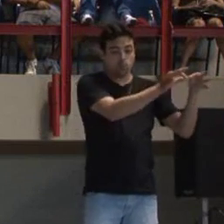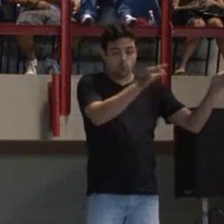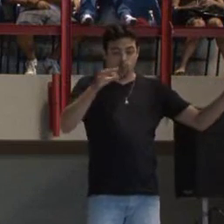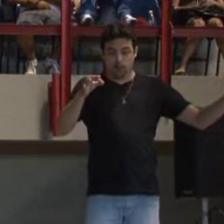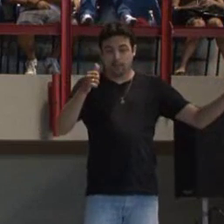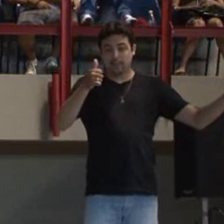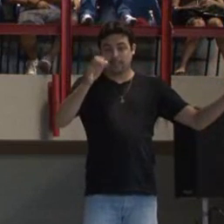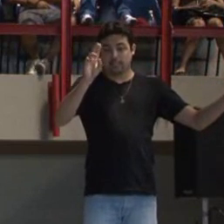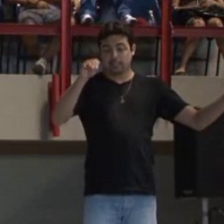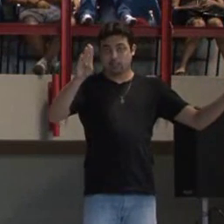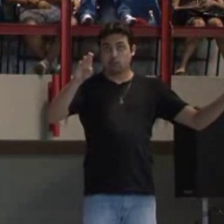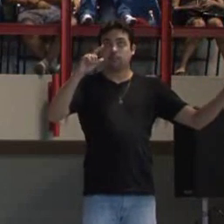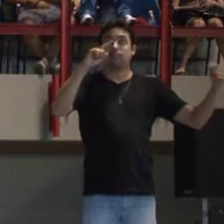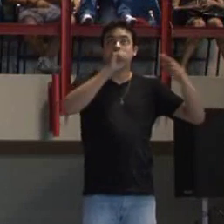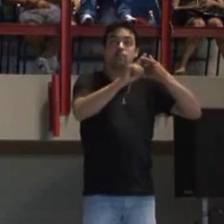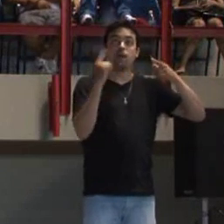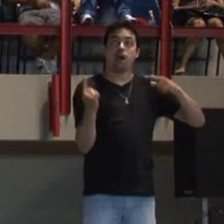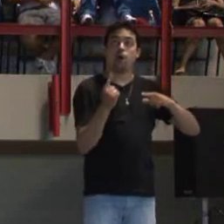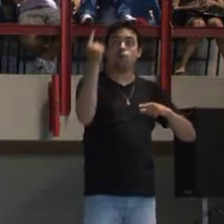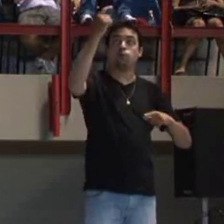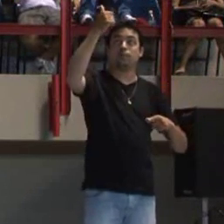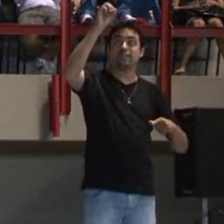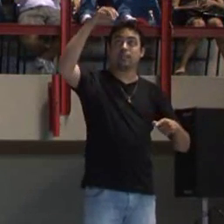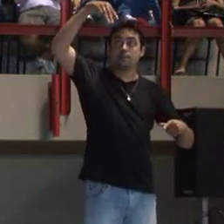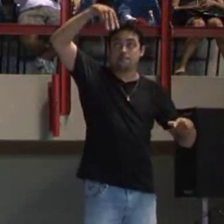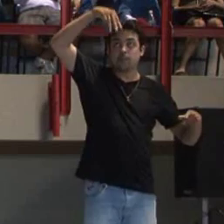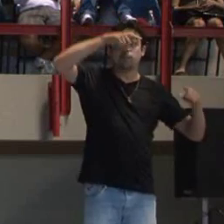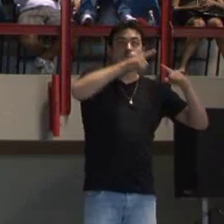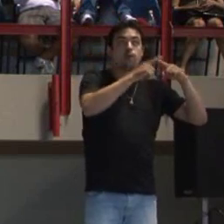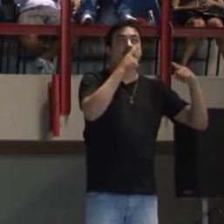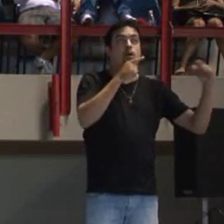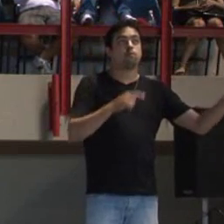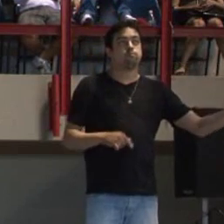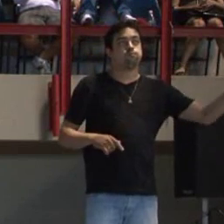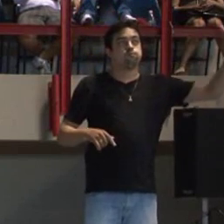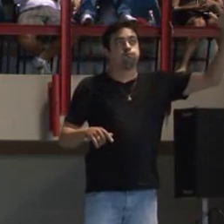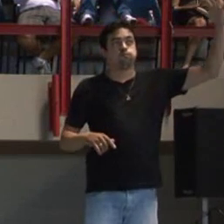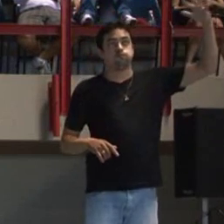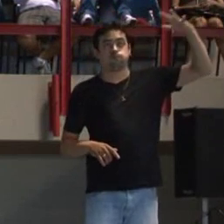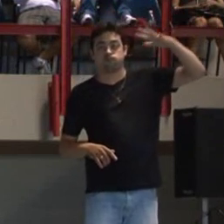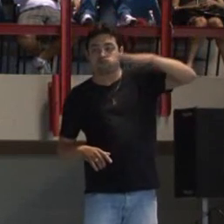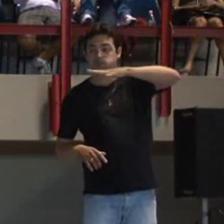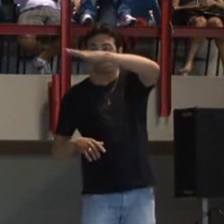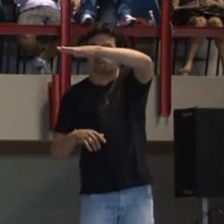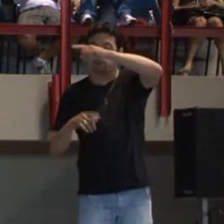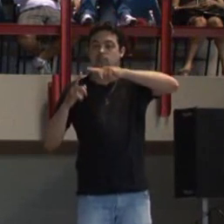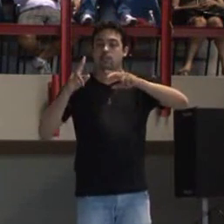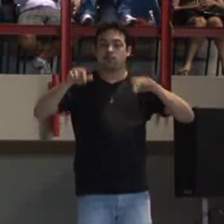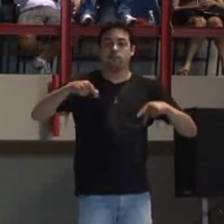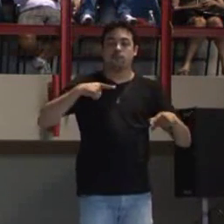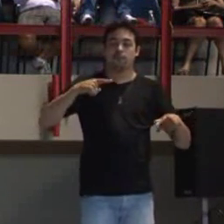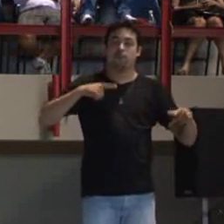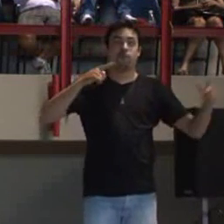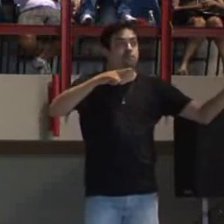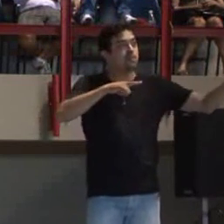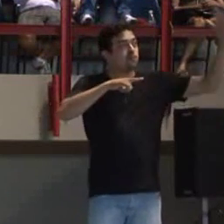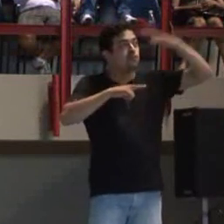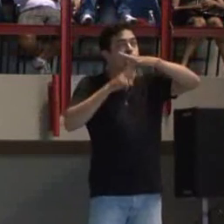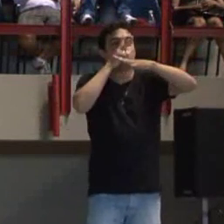metros de altura. Tu tem noção do que essa água, quando ela vinha que nem o programa do Esquenta. Ela vem com